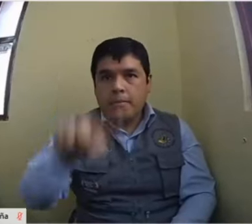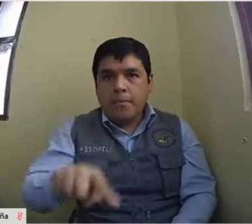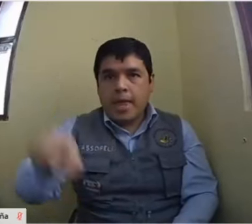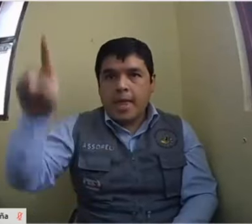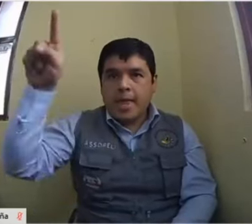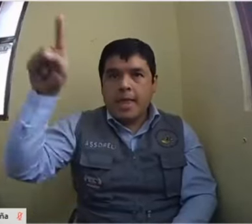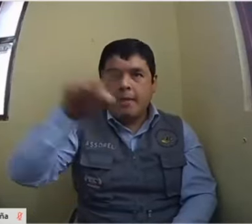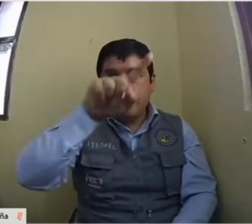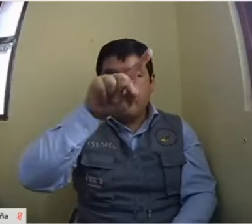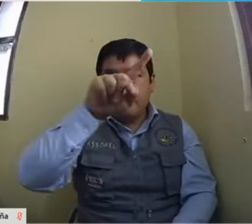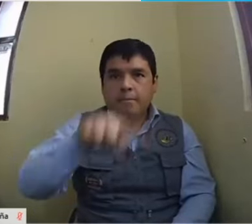La V, la B chica,